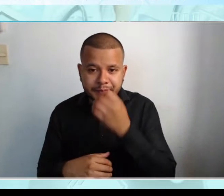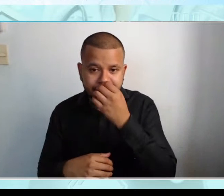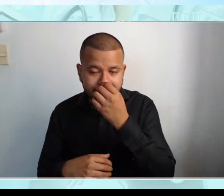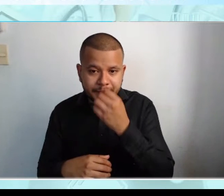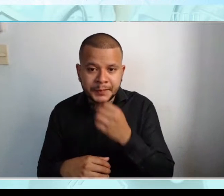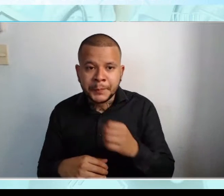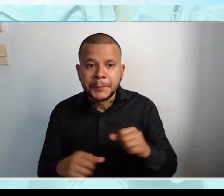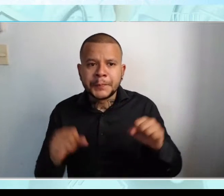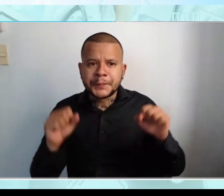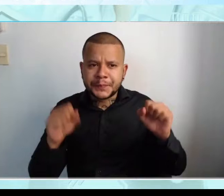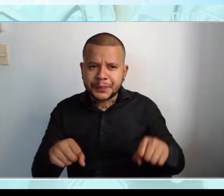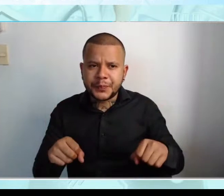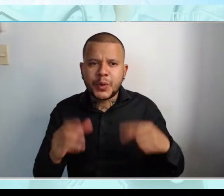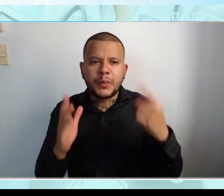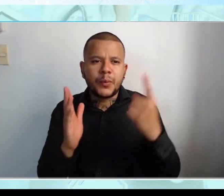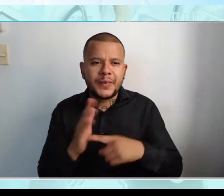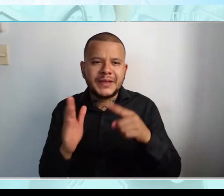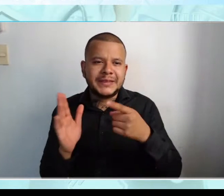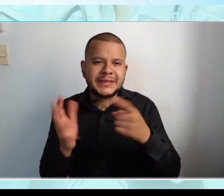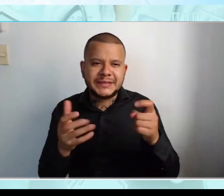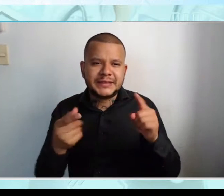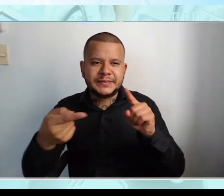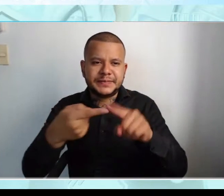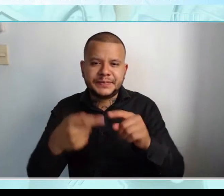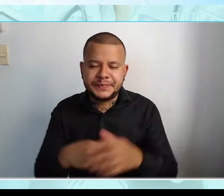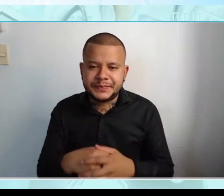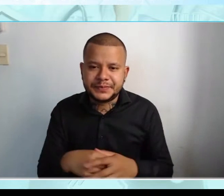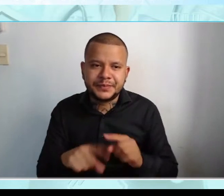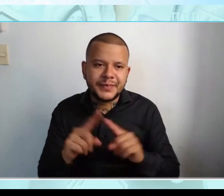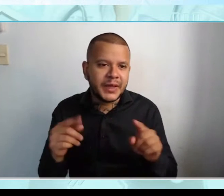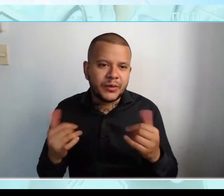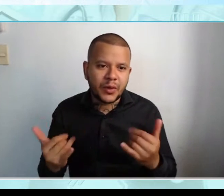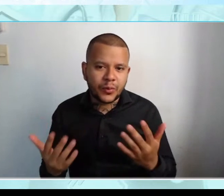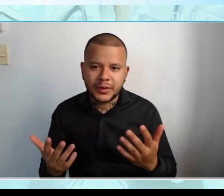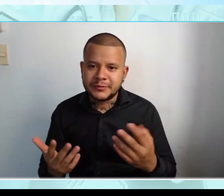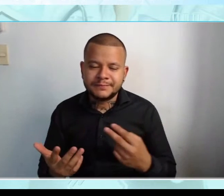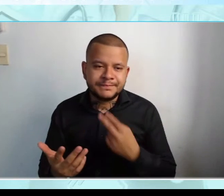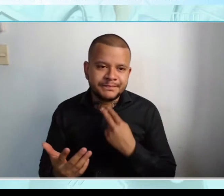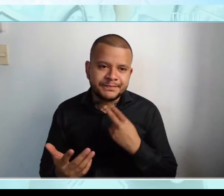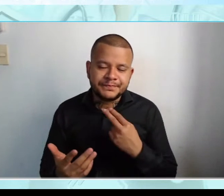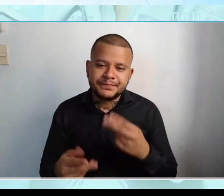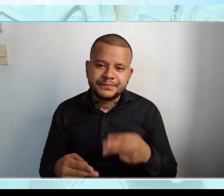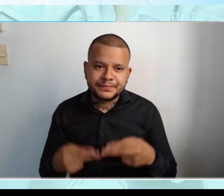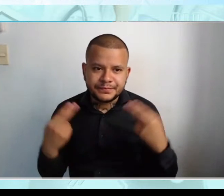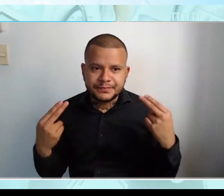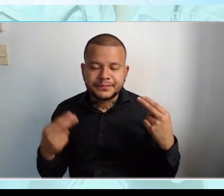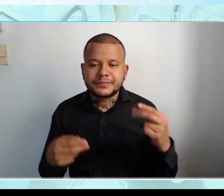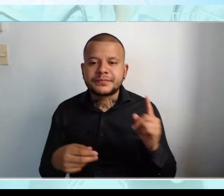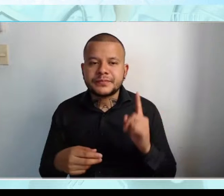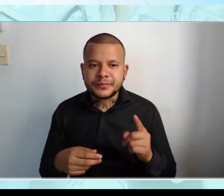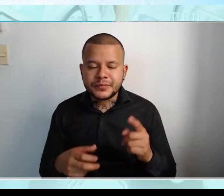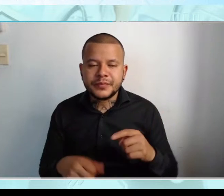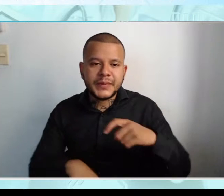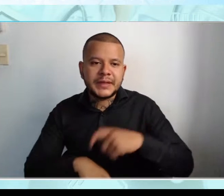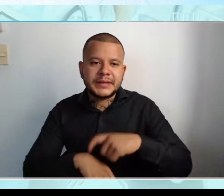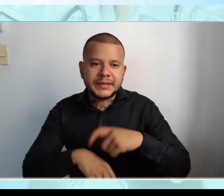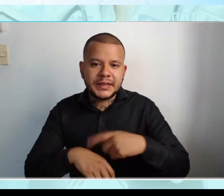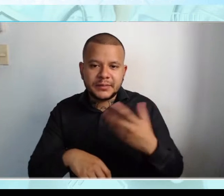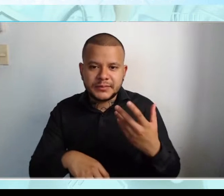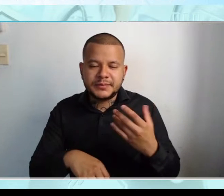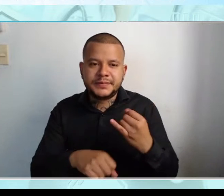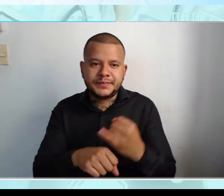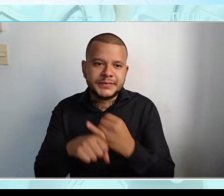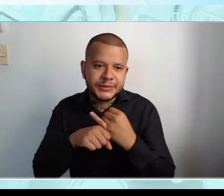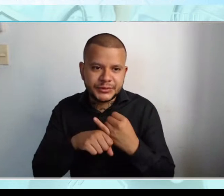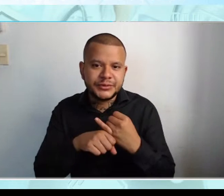hacer 2.600, pero no vamos a poder, digamos, cumplir con la meta por el tiempo, porque las instituciones